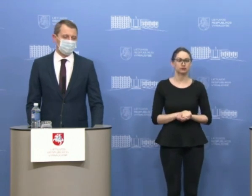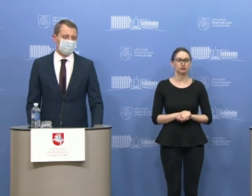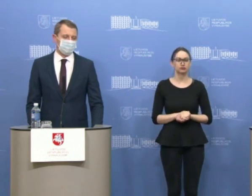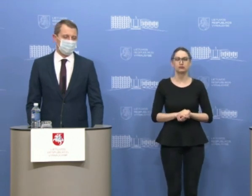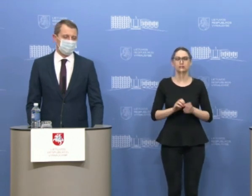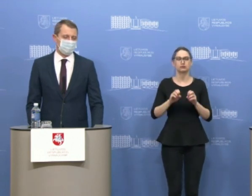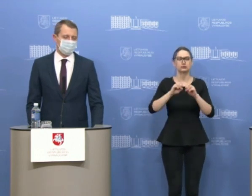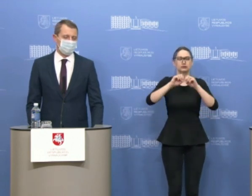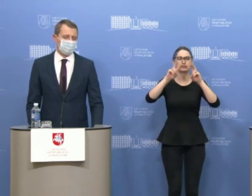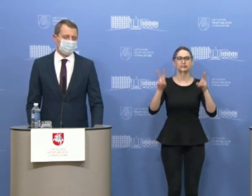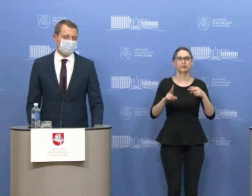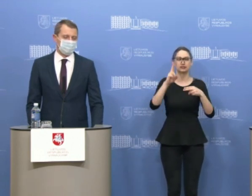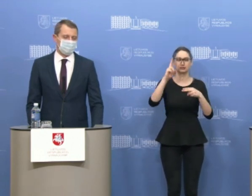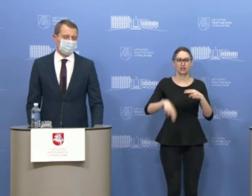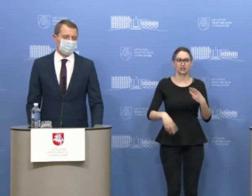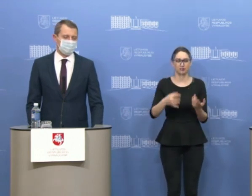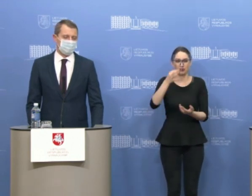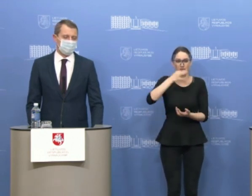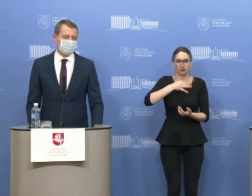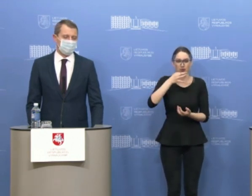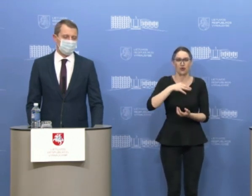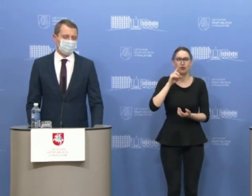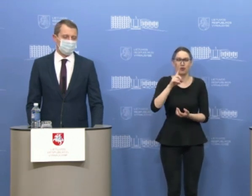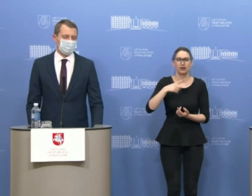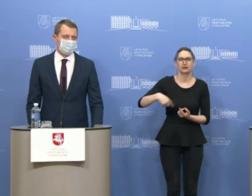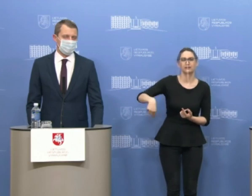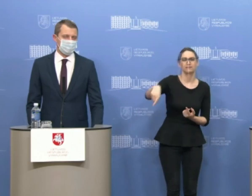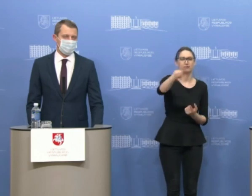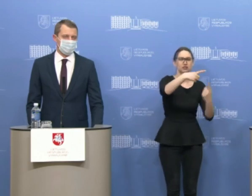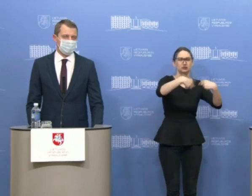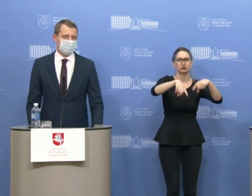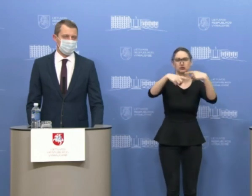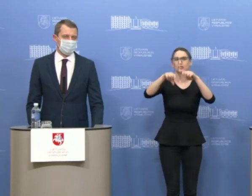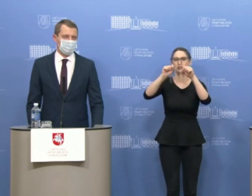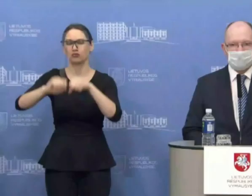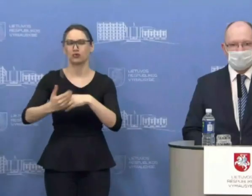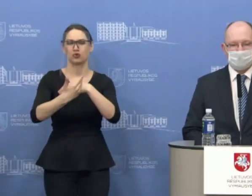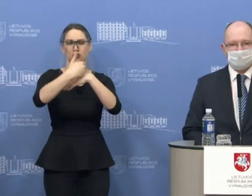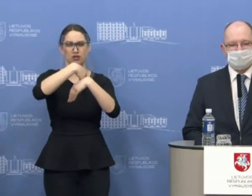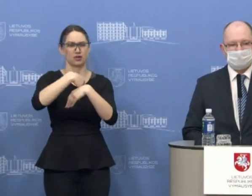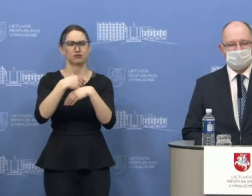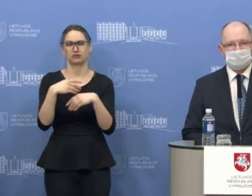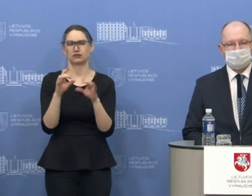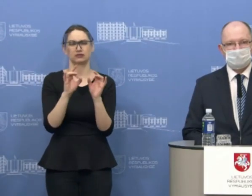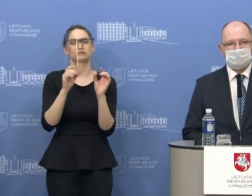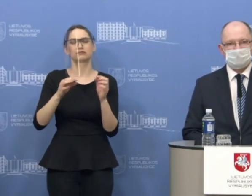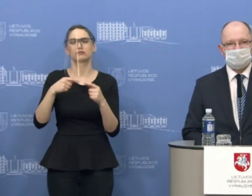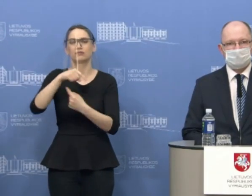neturime, bet tikrai visų sektorių įmonės galės kreiptis dėl tų pačių priemonių.